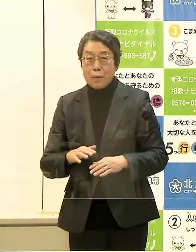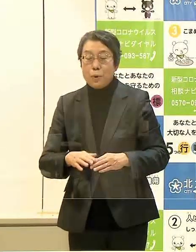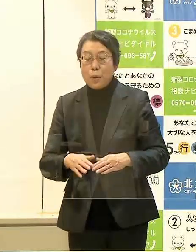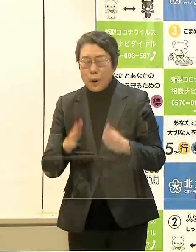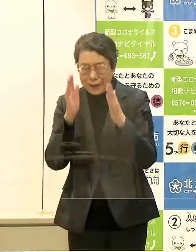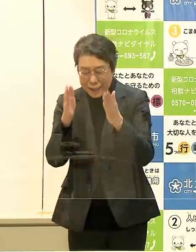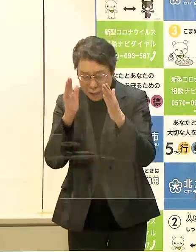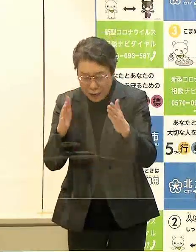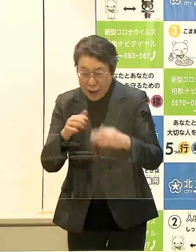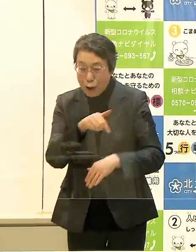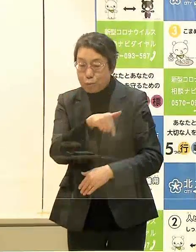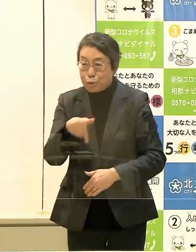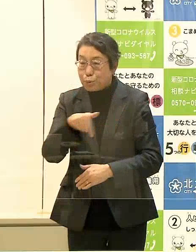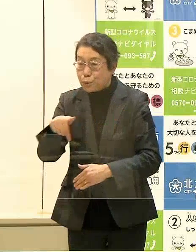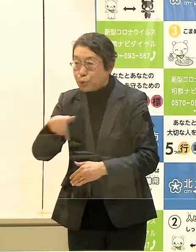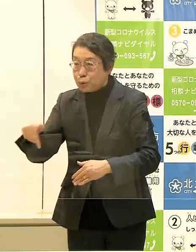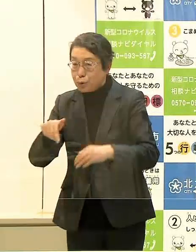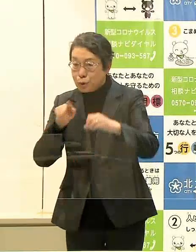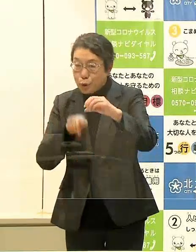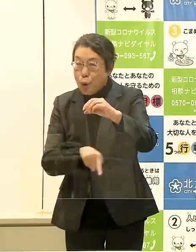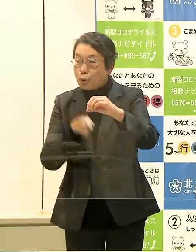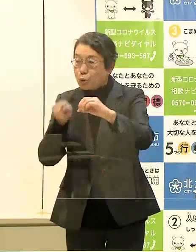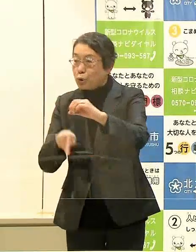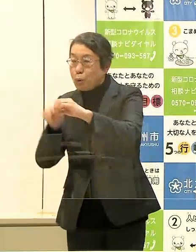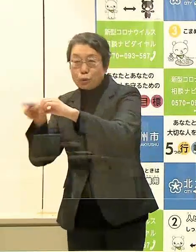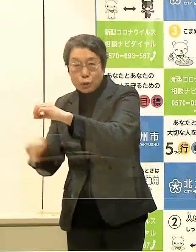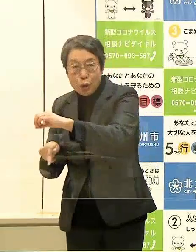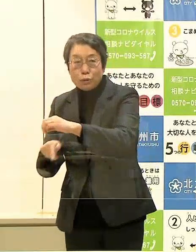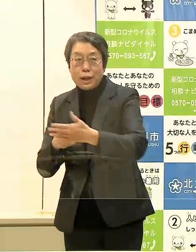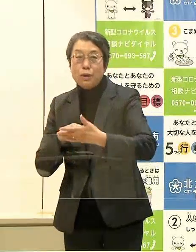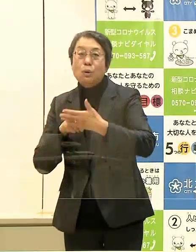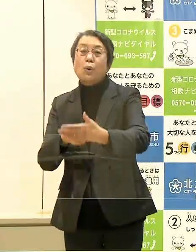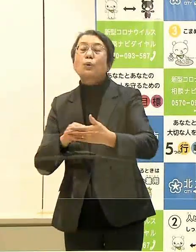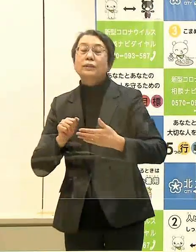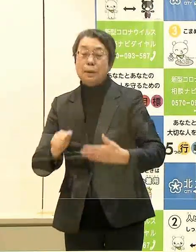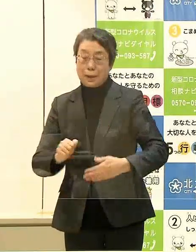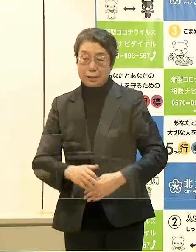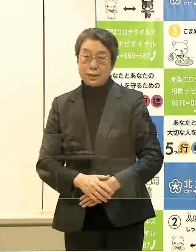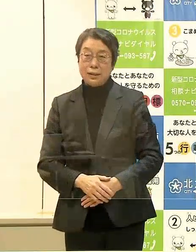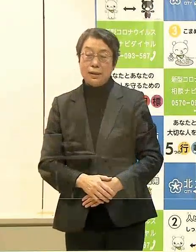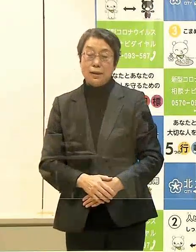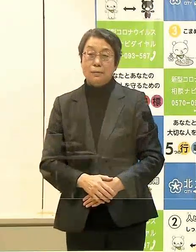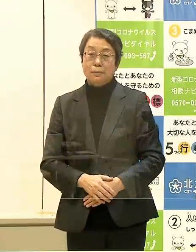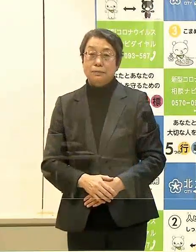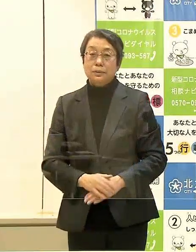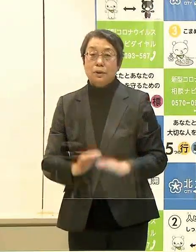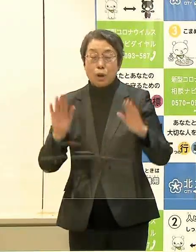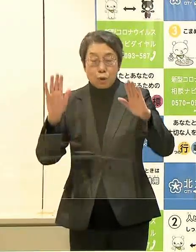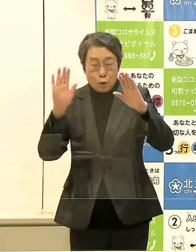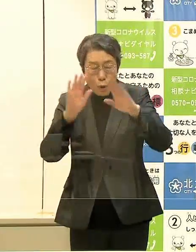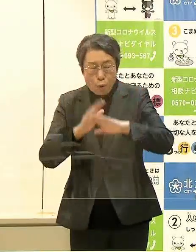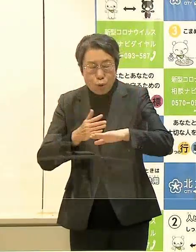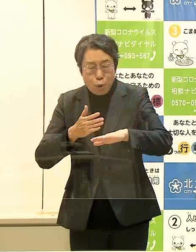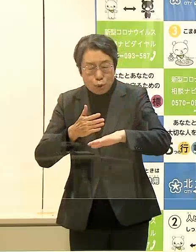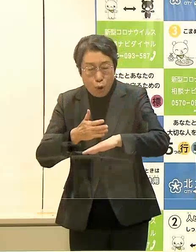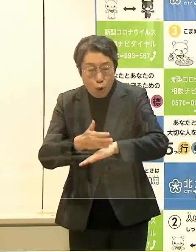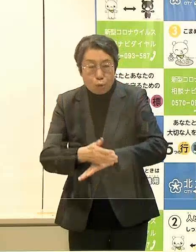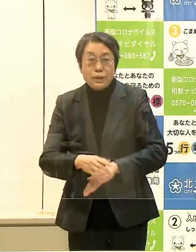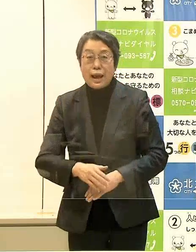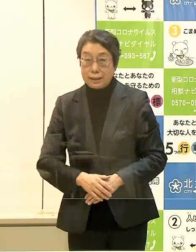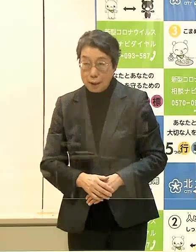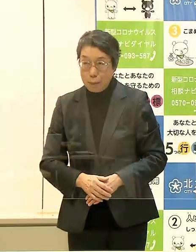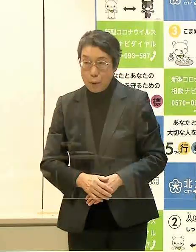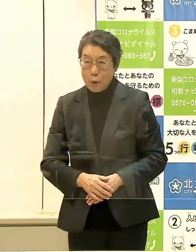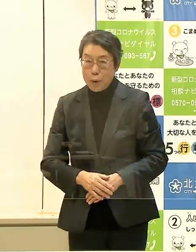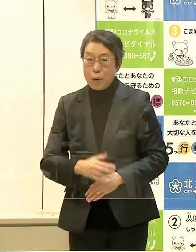部局それぞれ努力を始めていますまたあの夜遅くなっても高校と